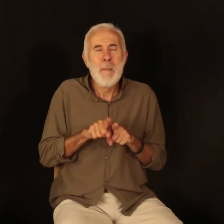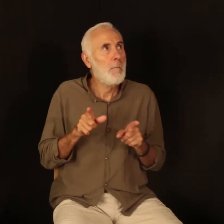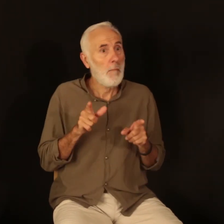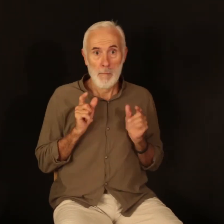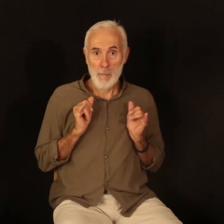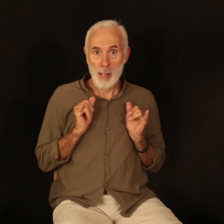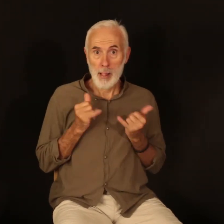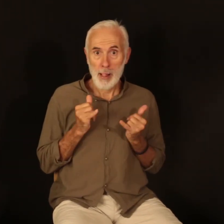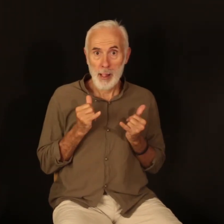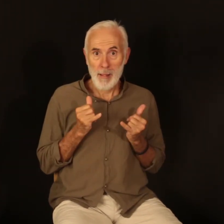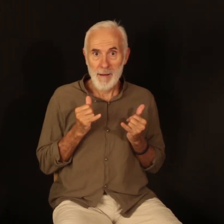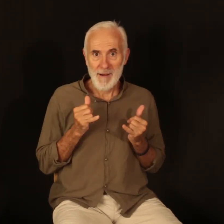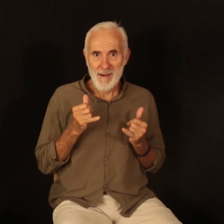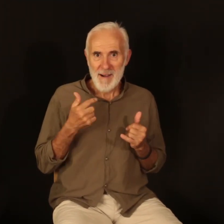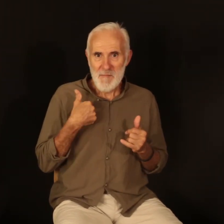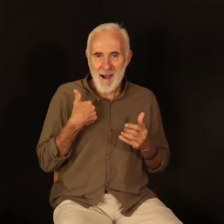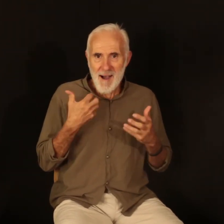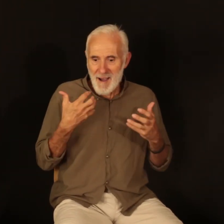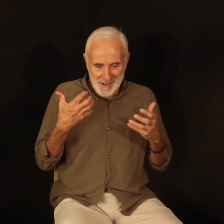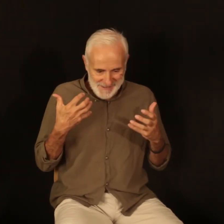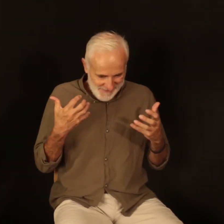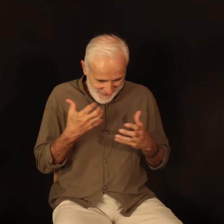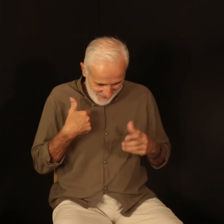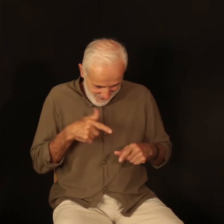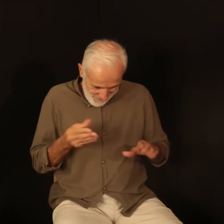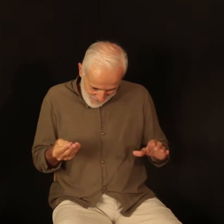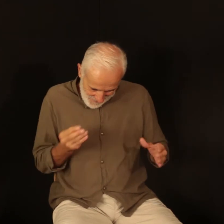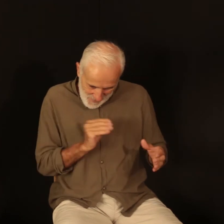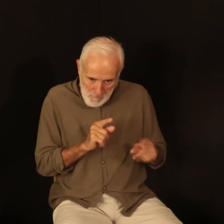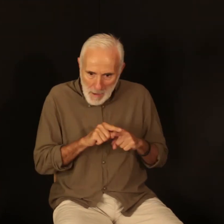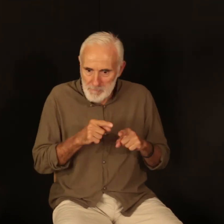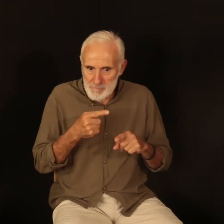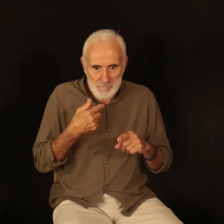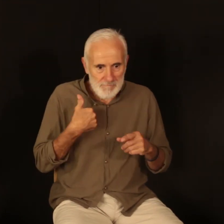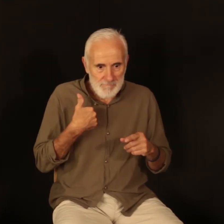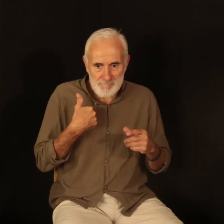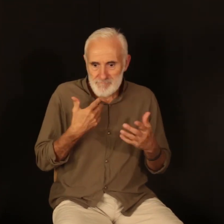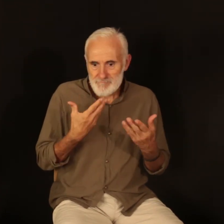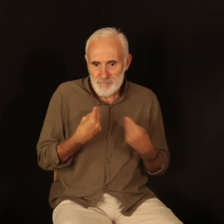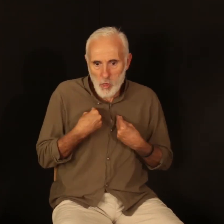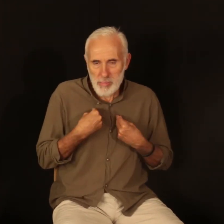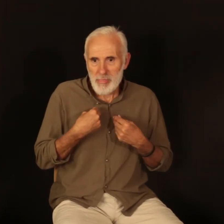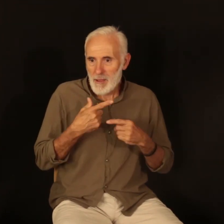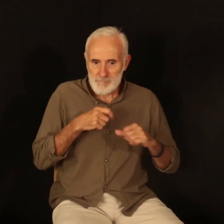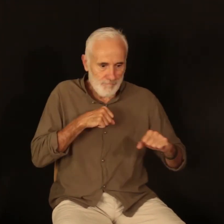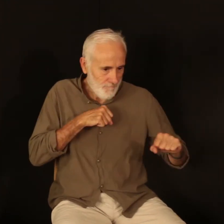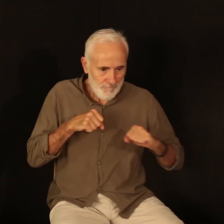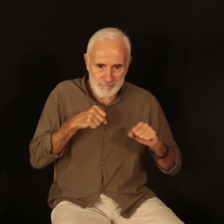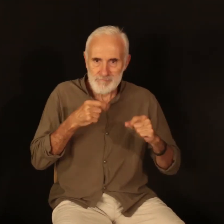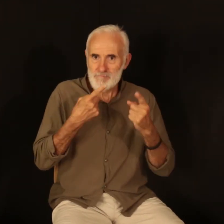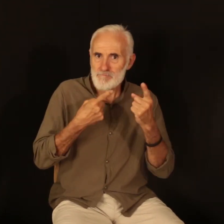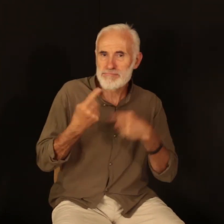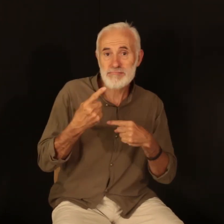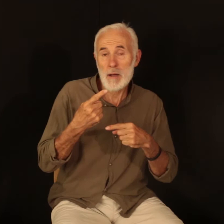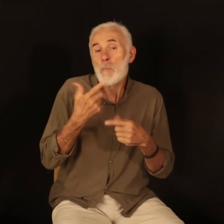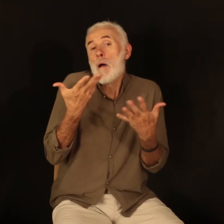la performance. On a envie d'accomplir un geste quand on a ce livre-là entre les mains. Alors, soit de l'offrir